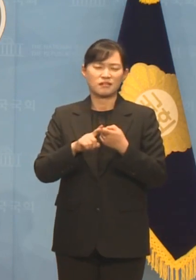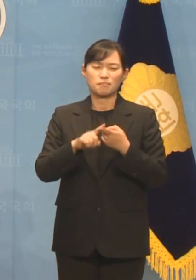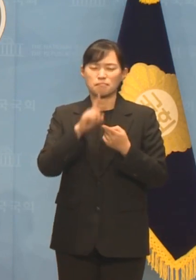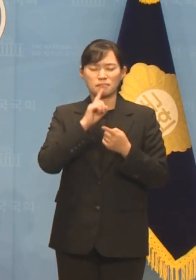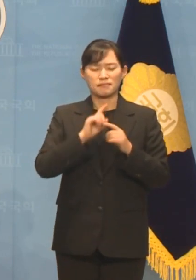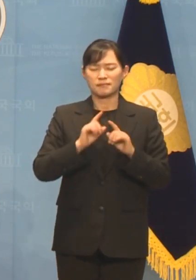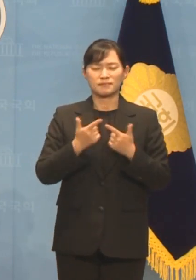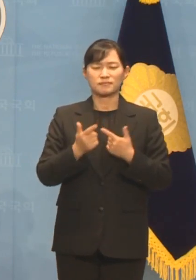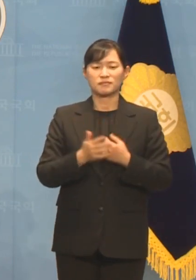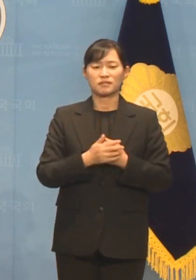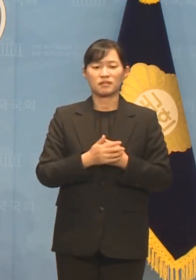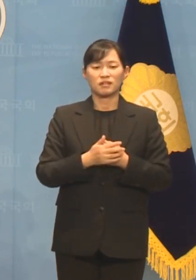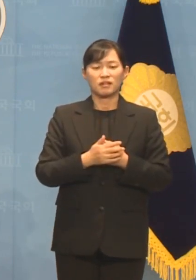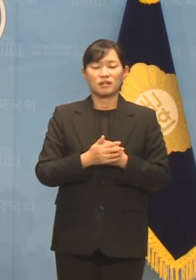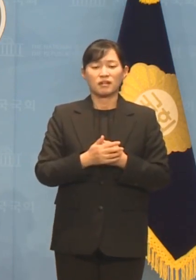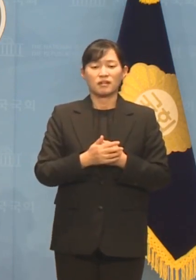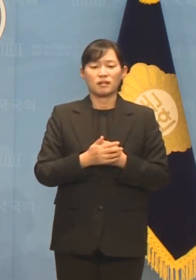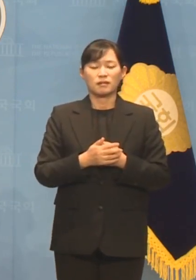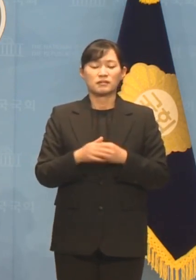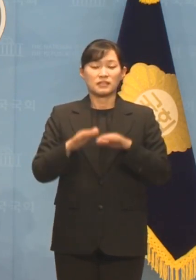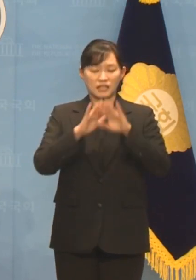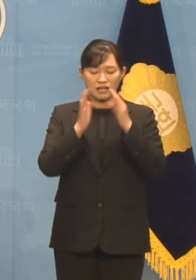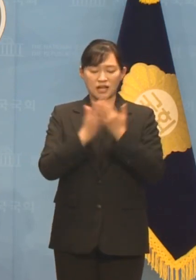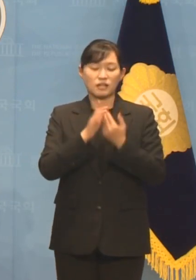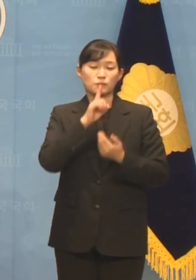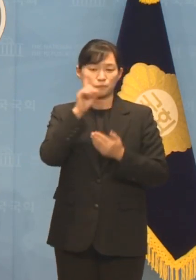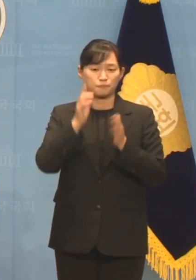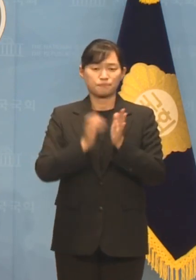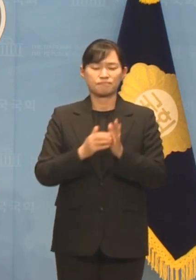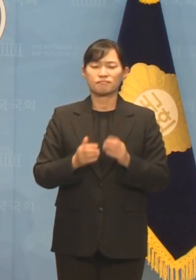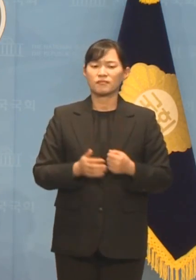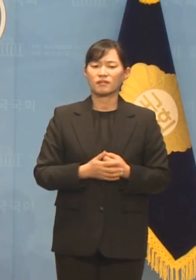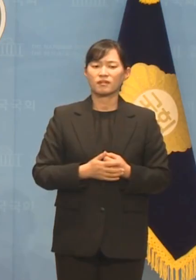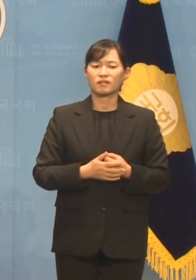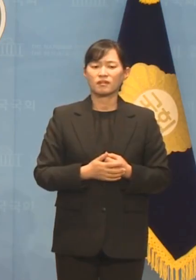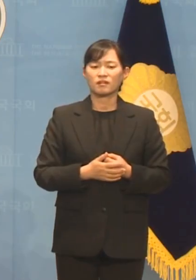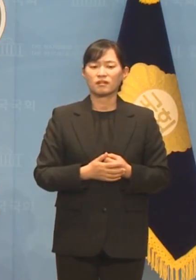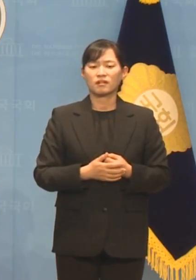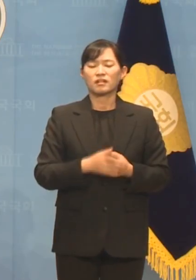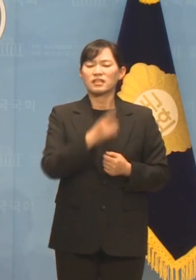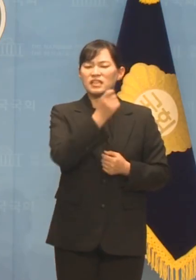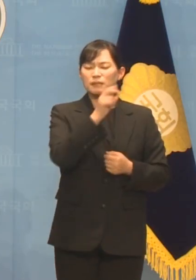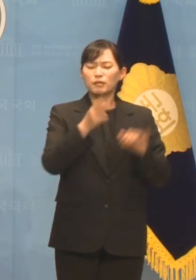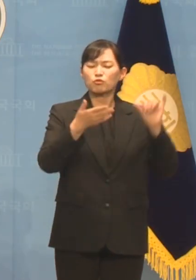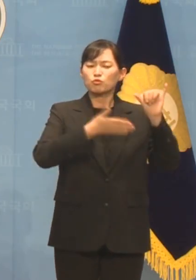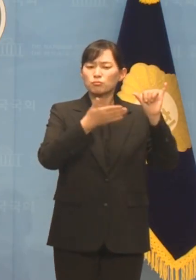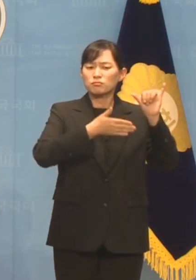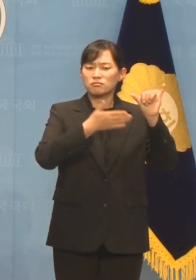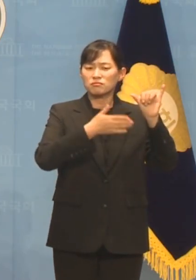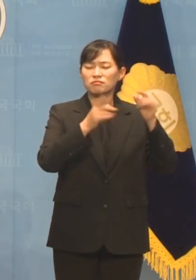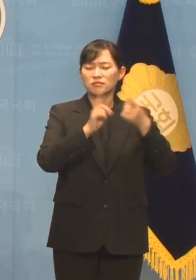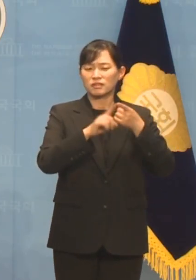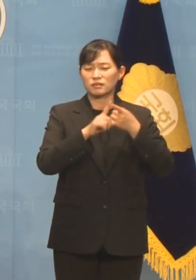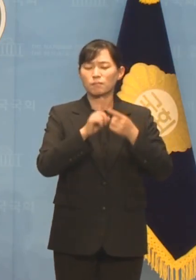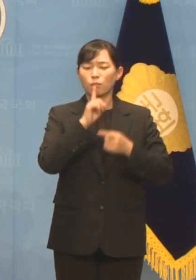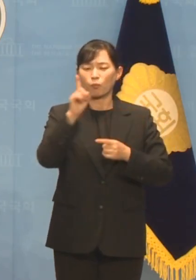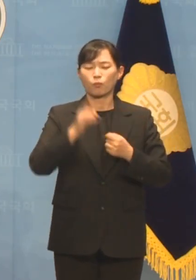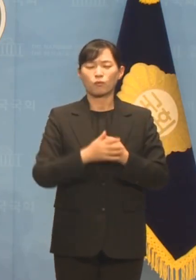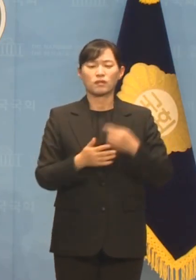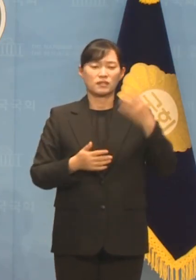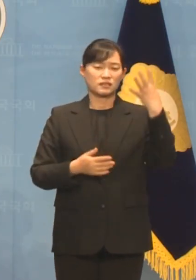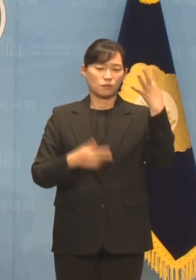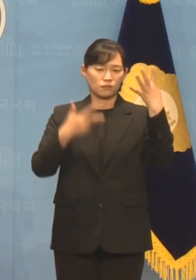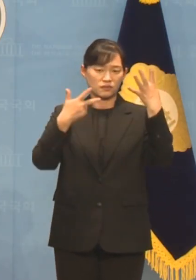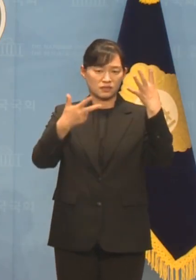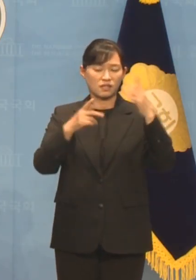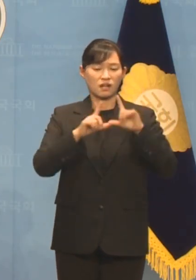이 역시 방심위에 신고하였습니다. 그라운드C, 성창경TV 등 유튜브 채널에 대한 대응 보고입니다. 4월 7일